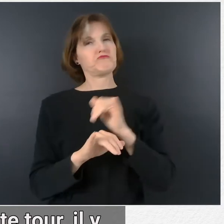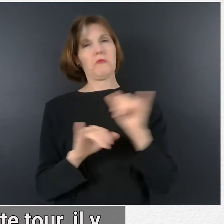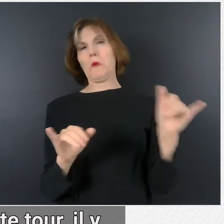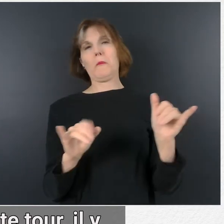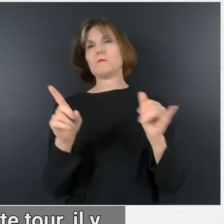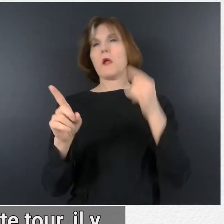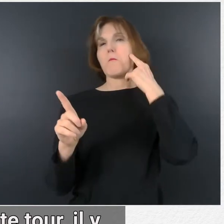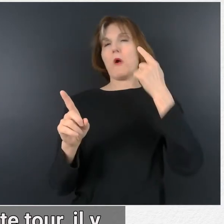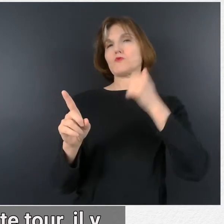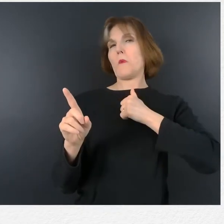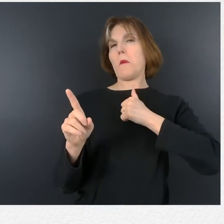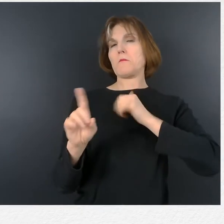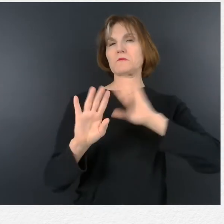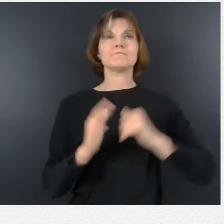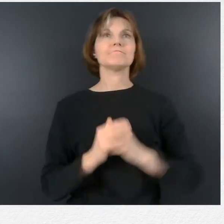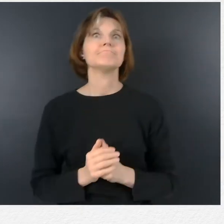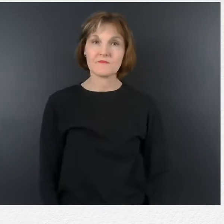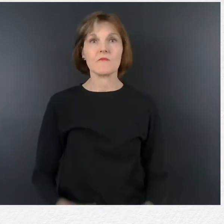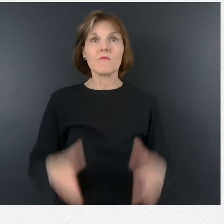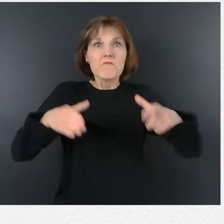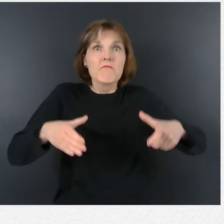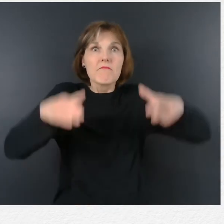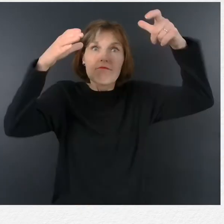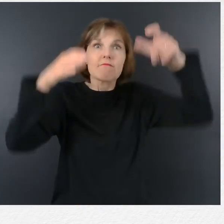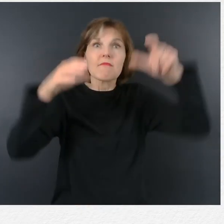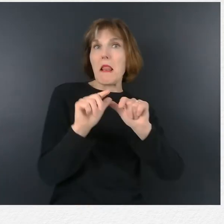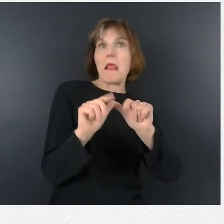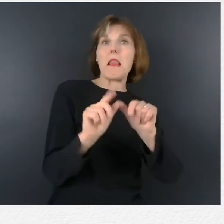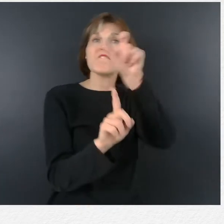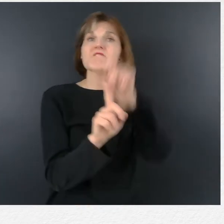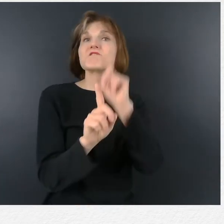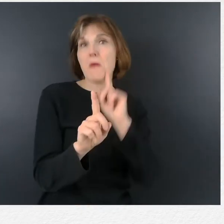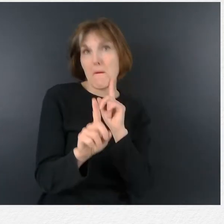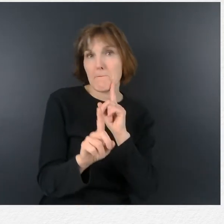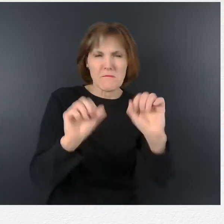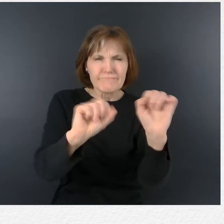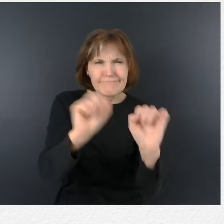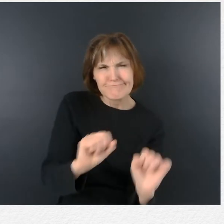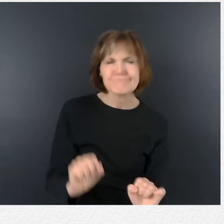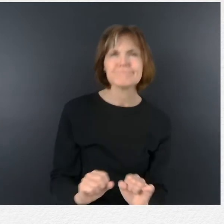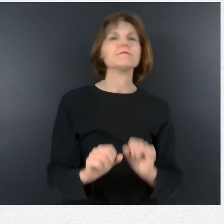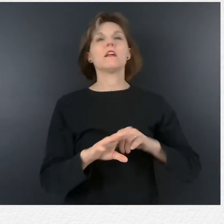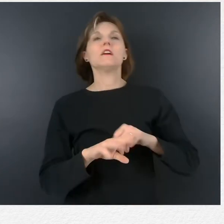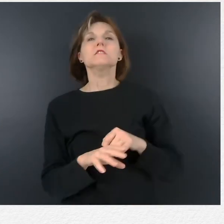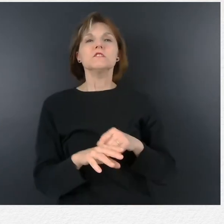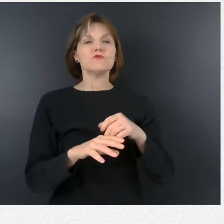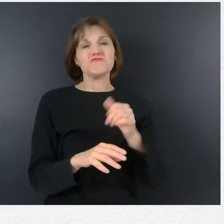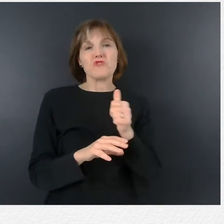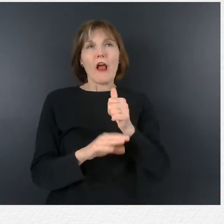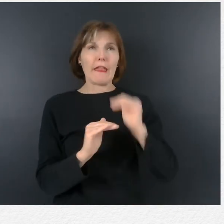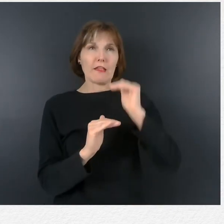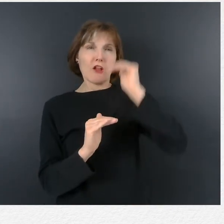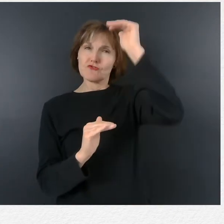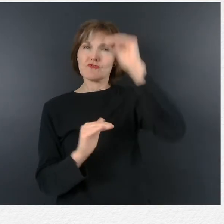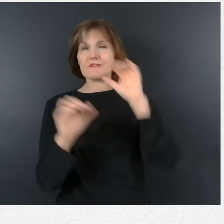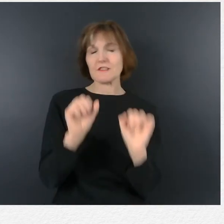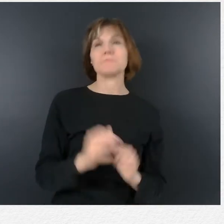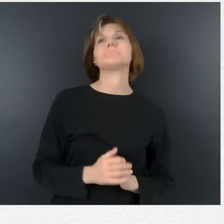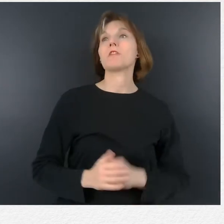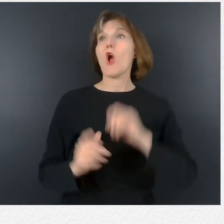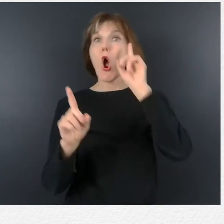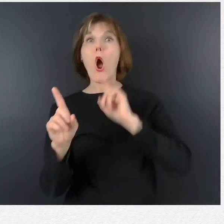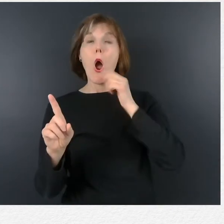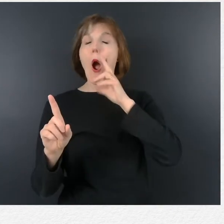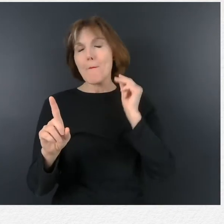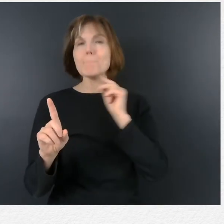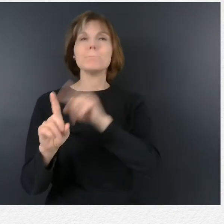il y a une femme qui nettoyait les escaliers ainsi que les étages. Il est passé à côté d'elle souvent, mais il ne